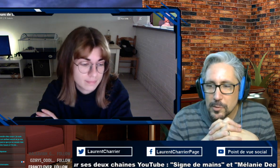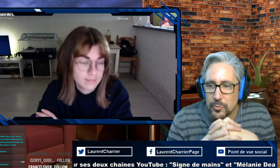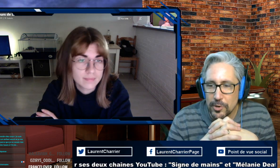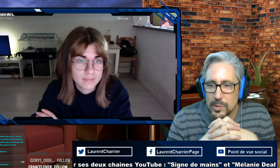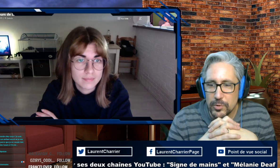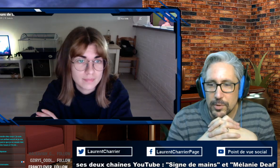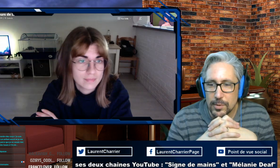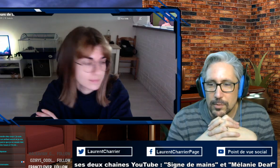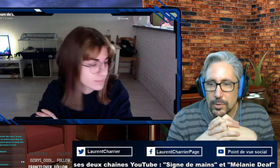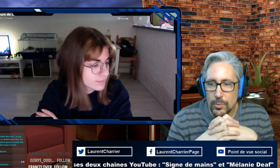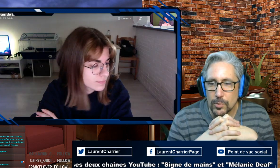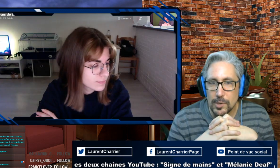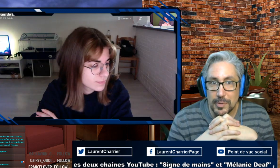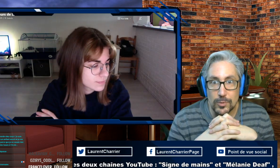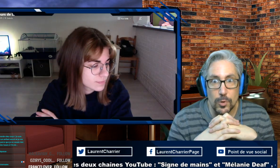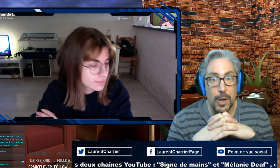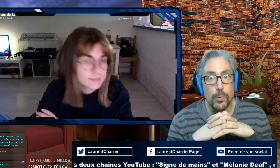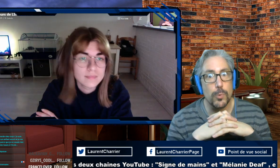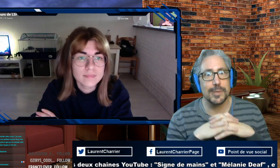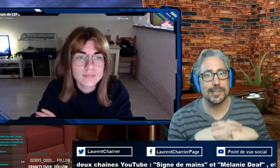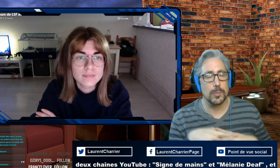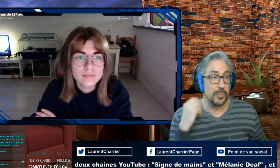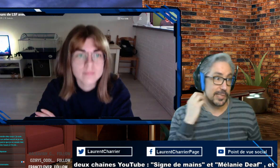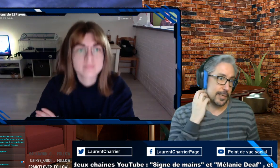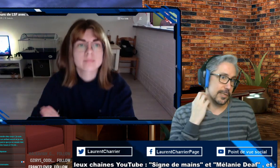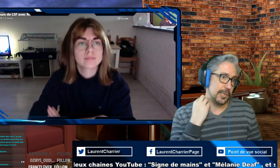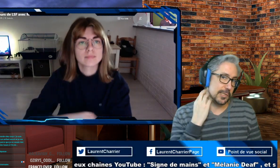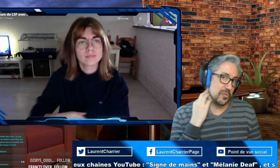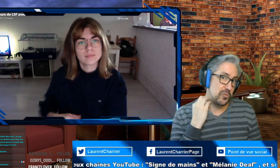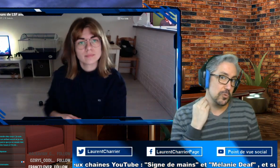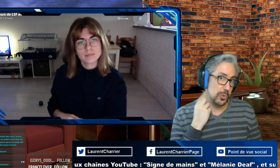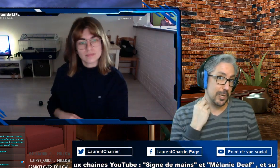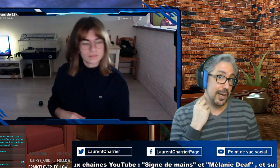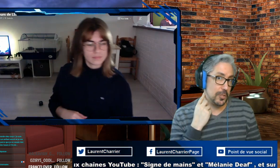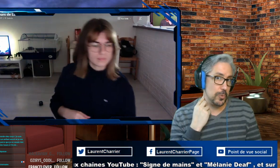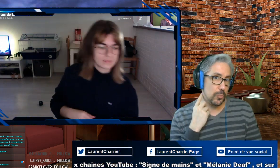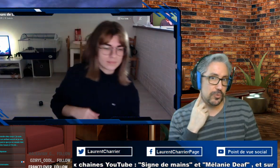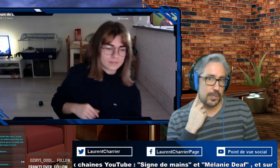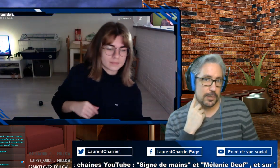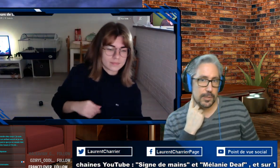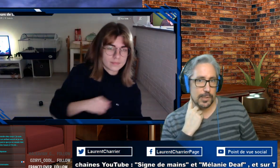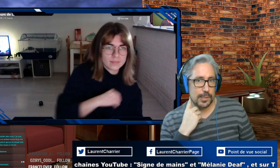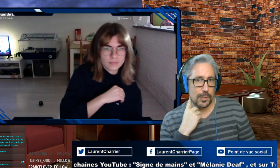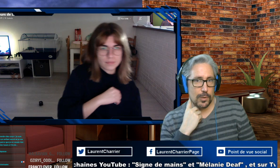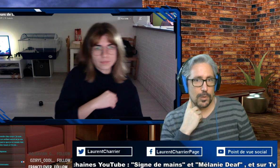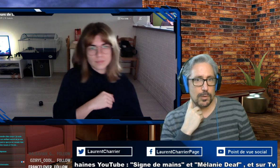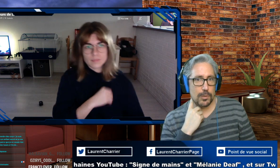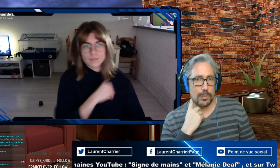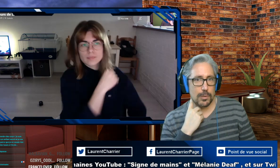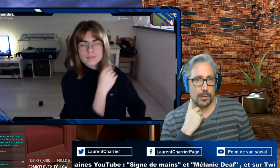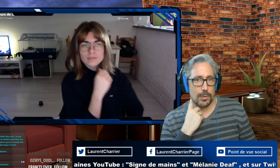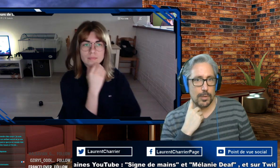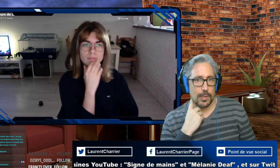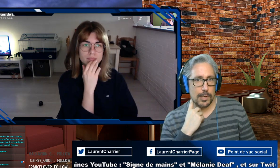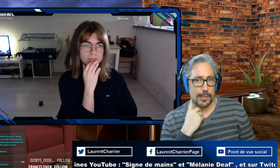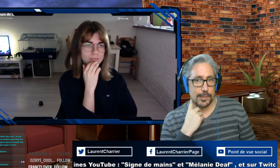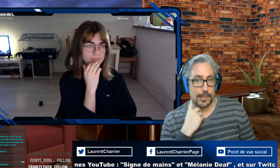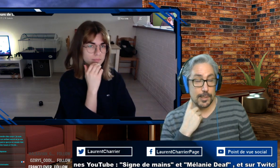Elix, ça sort pour les débutants ou quand on est pris de court. Bah oui, oui, tellement. Mais c'est fou que ce soit gratuit en plus. Hein. C'est.